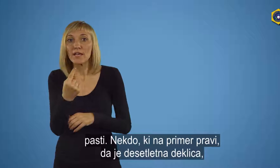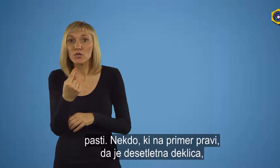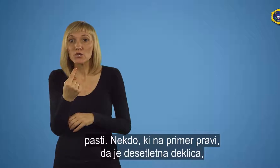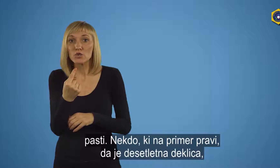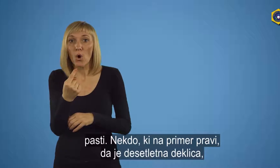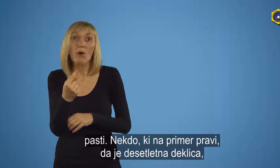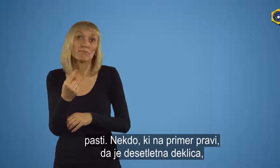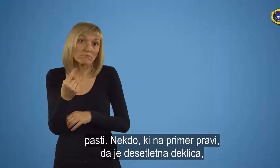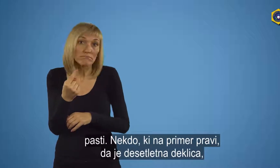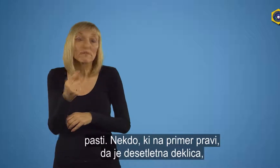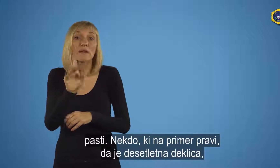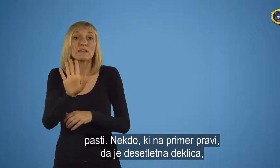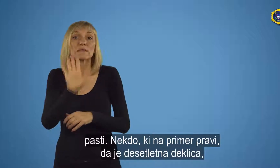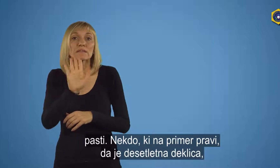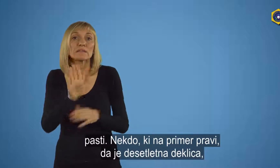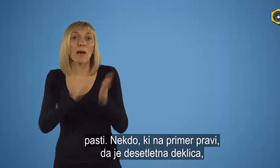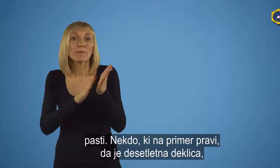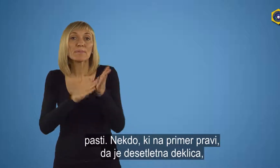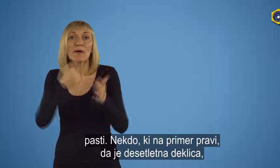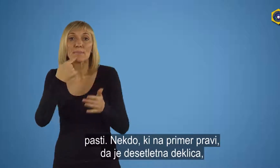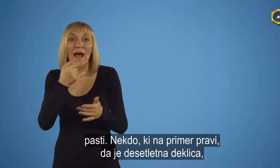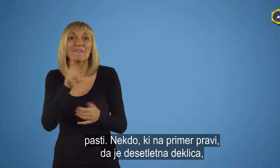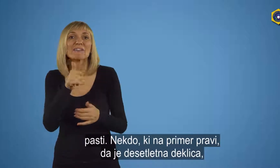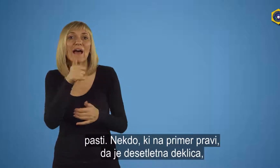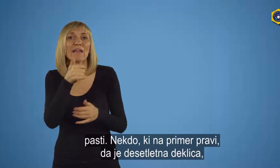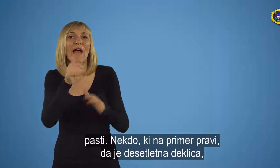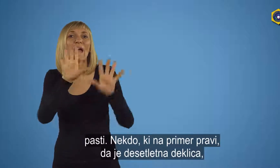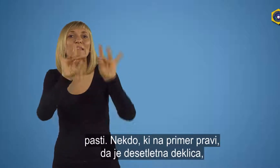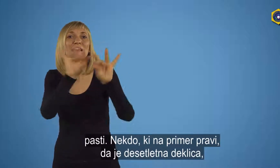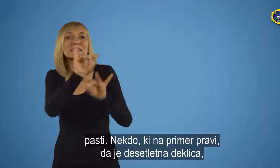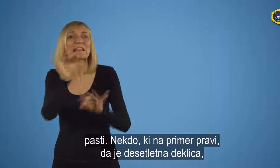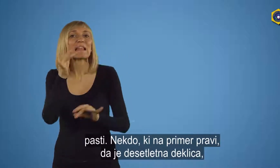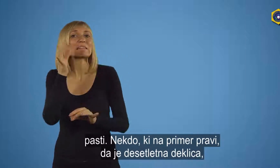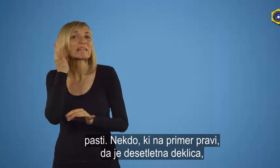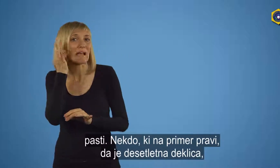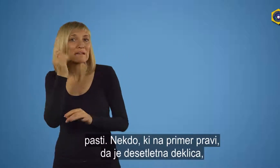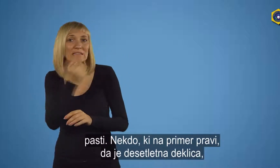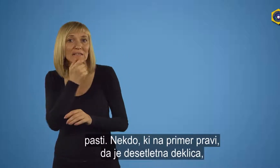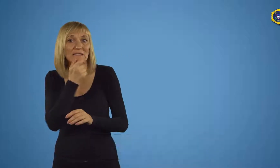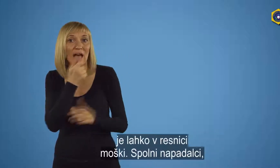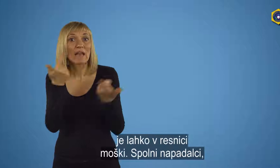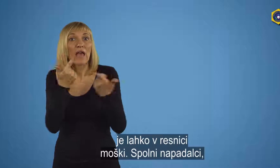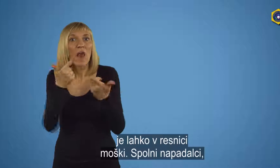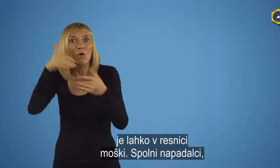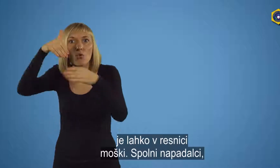Nekdo, ki na primer pravi, da je 10-letna deklica, je lahko v resnici moški.